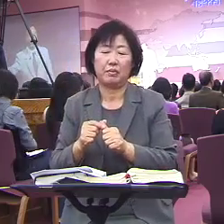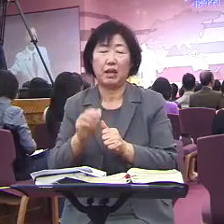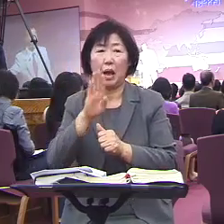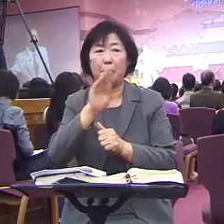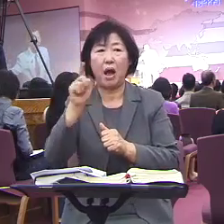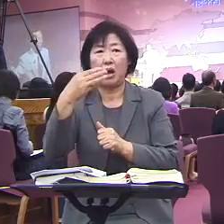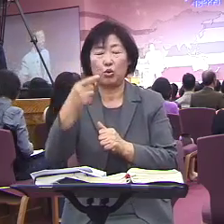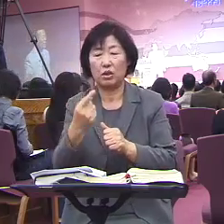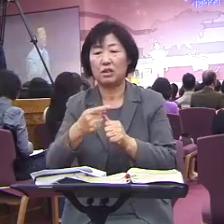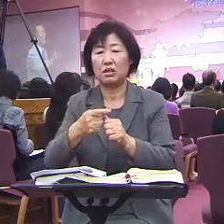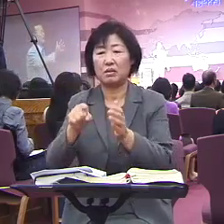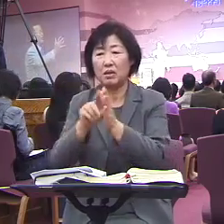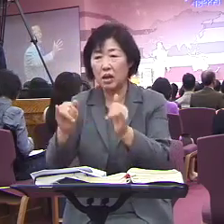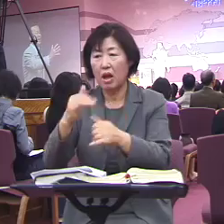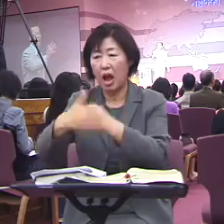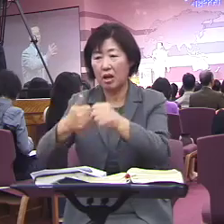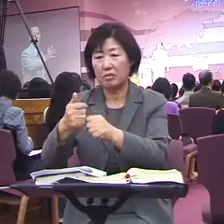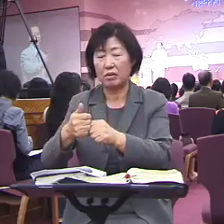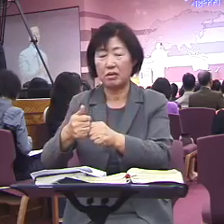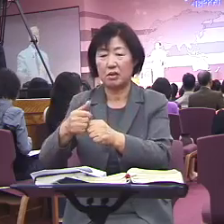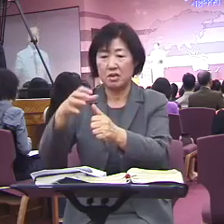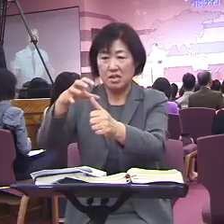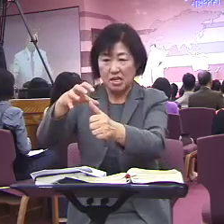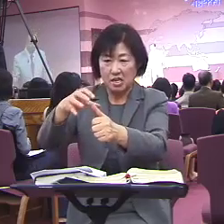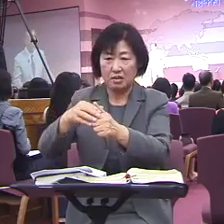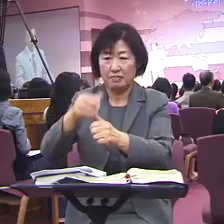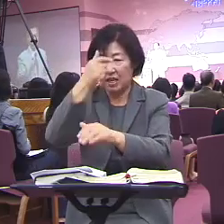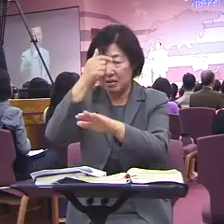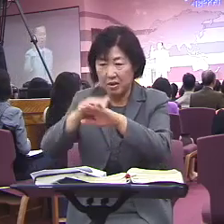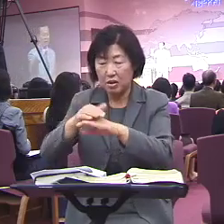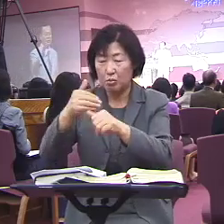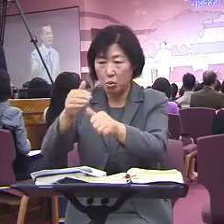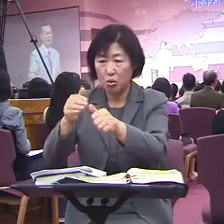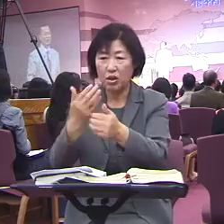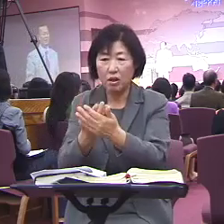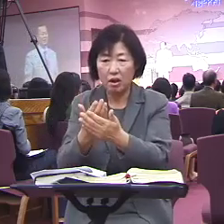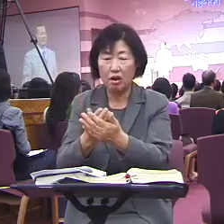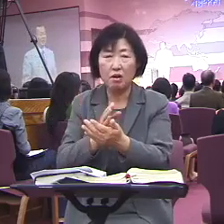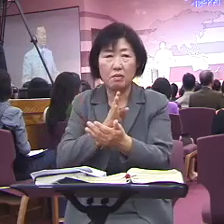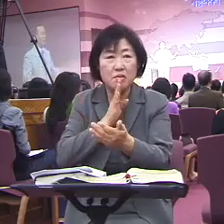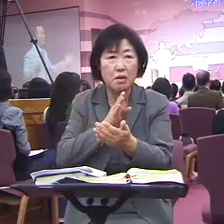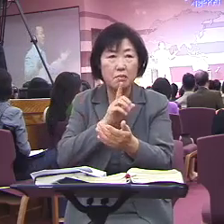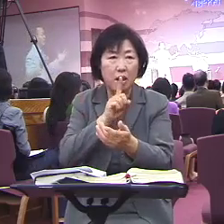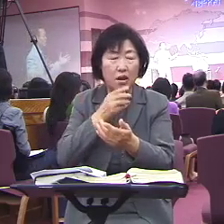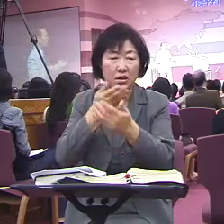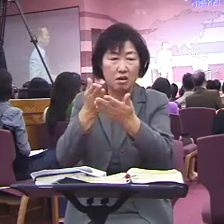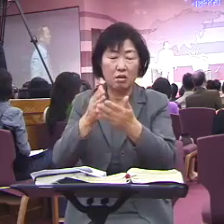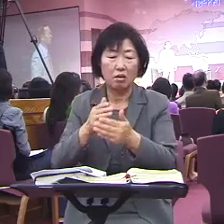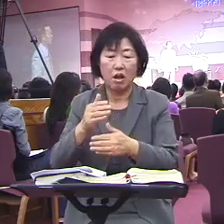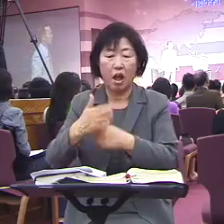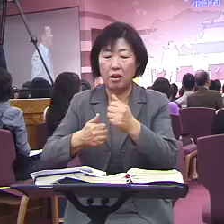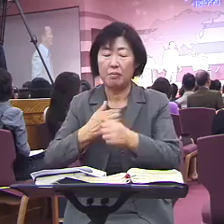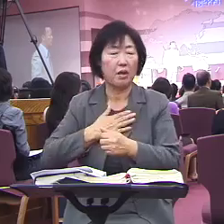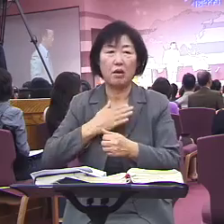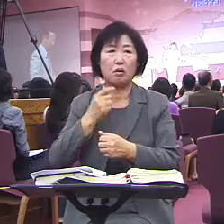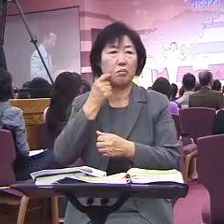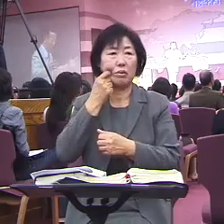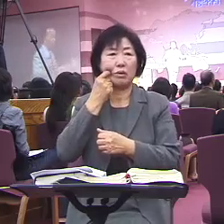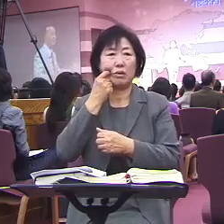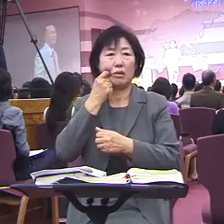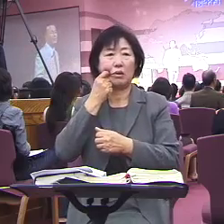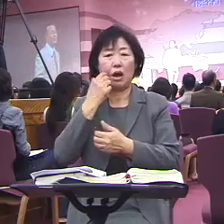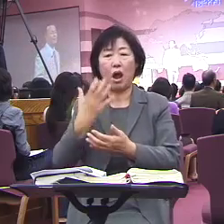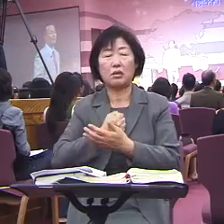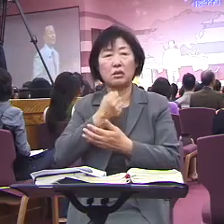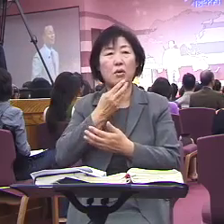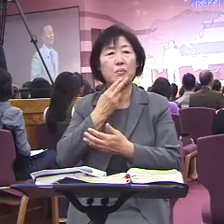하나님의 백성들을 하나님께 예배드리기 하기 위하여서 보내달라고 반드시 말하라. 하나님, 저는 할 수 없습니다. 전 가진